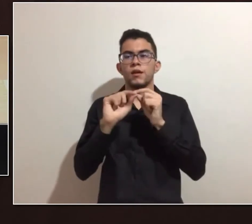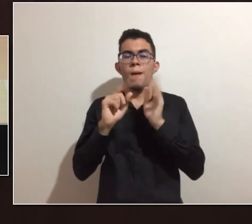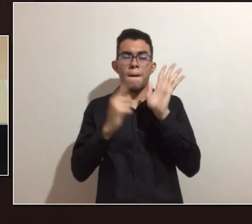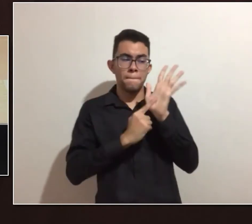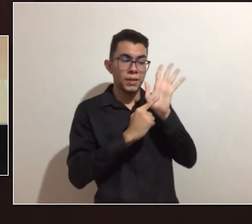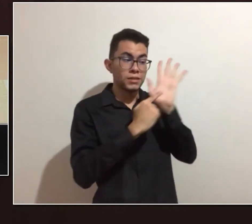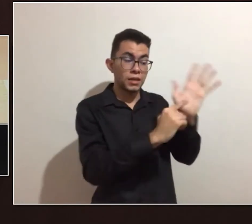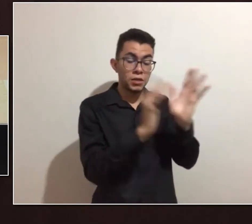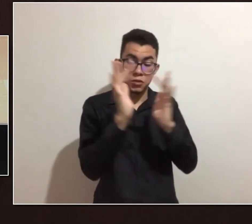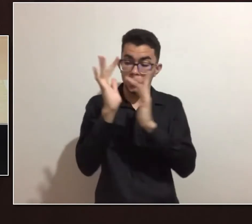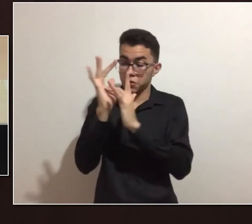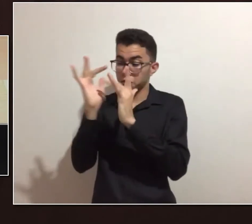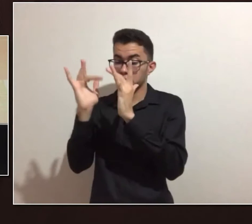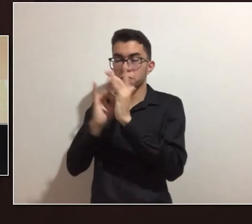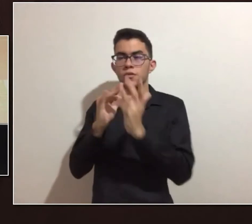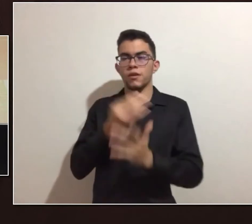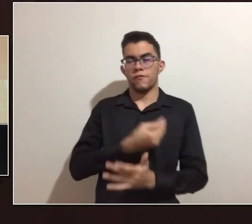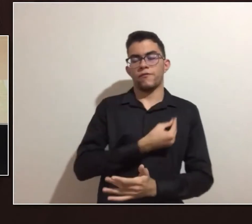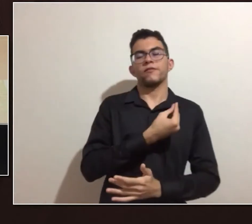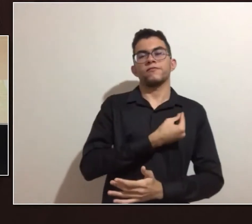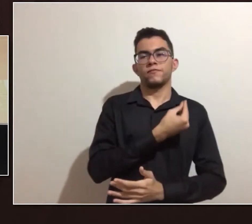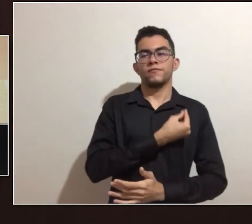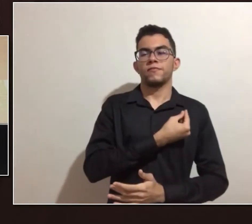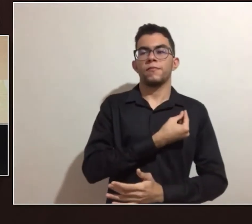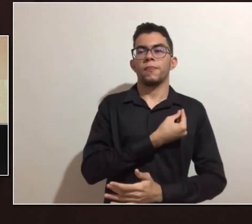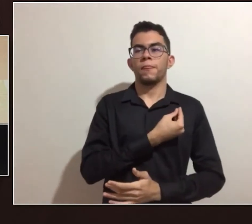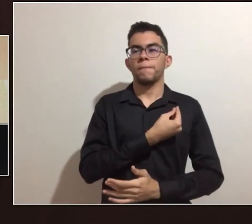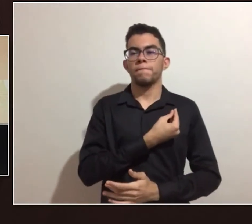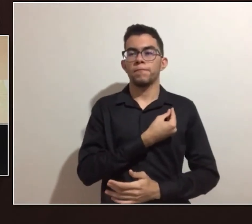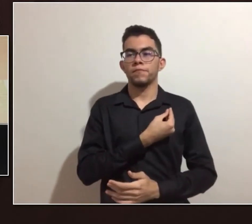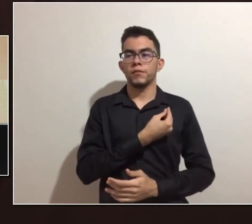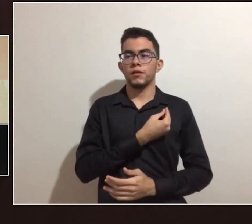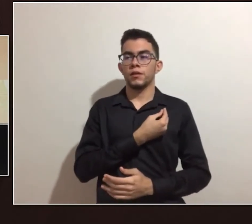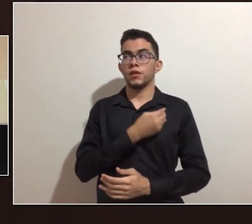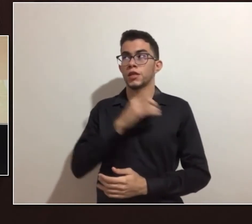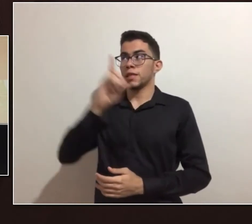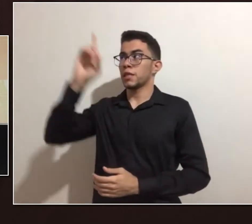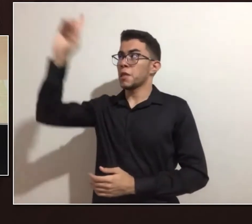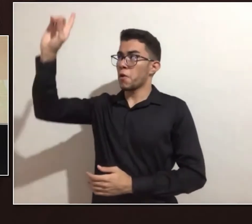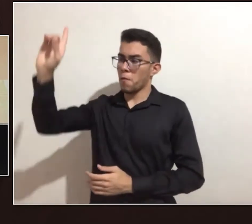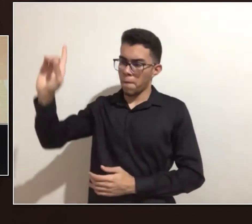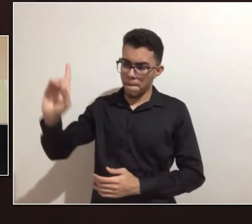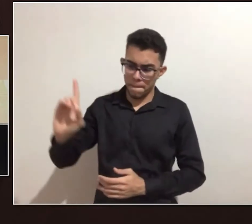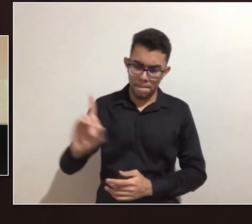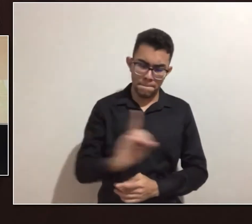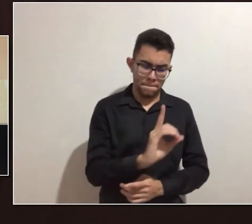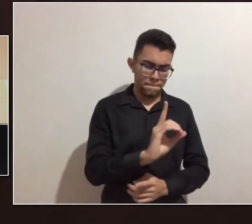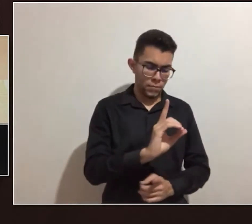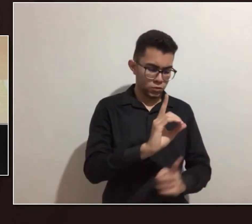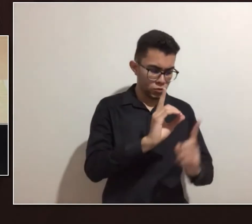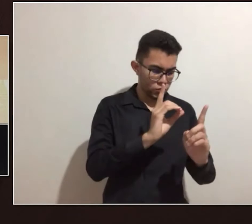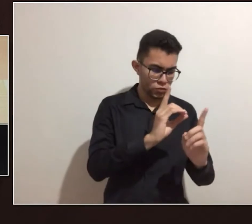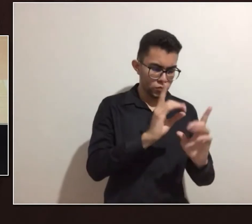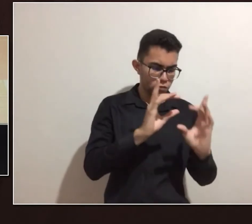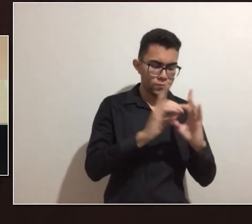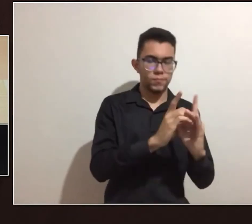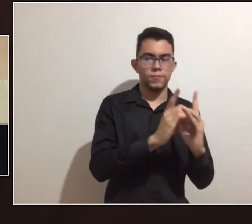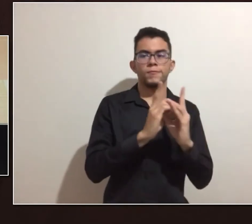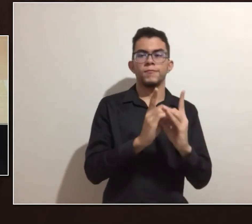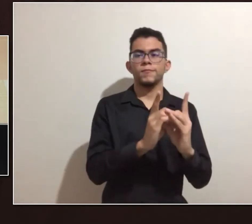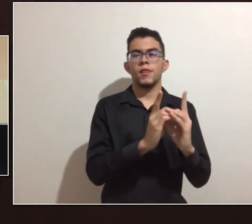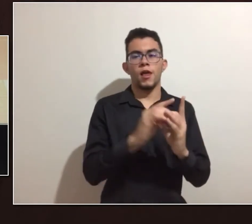A fé é a introdução da vida de Deus numa pessoa. Então, quando a